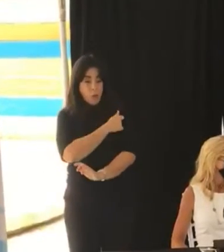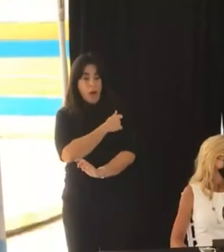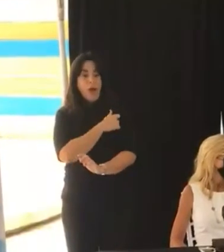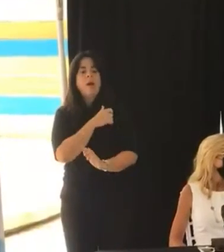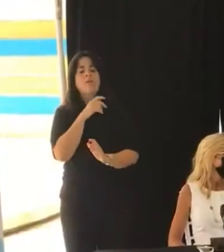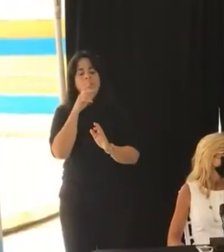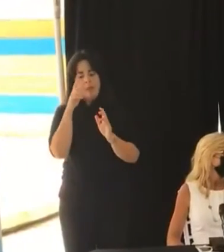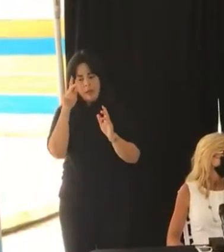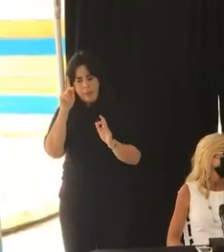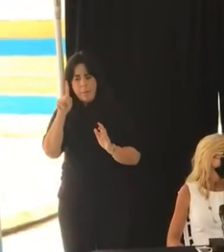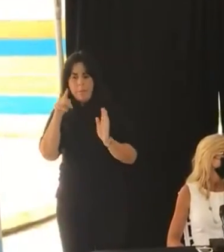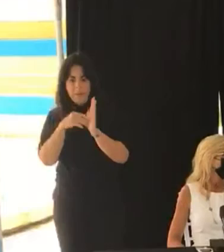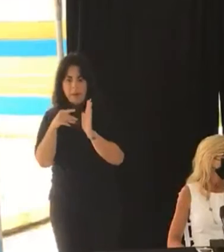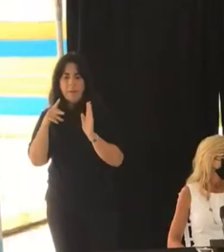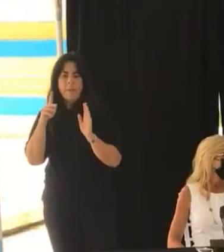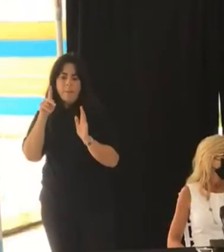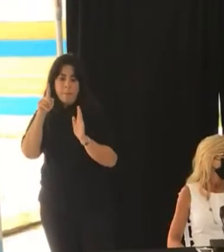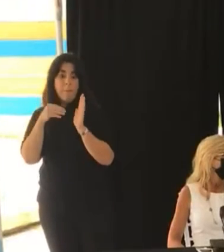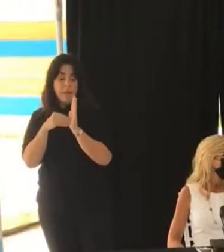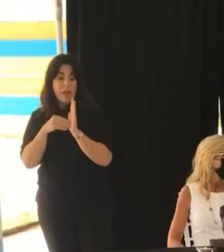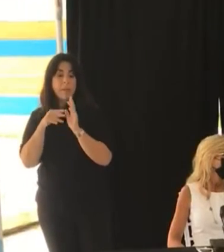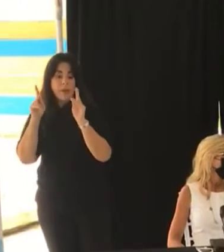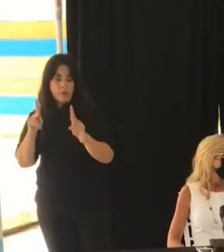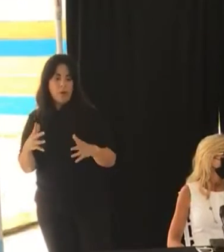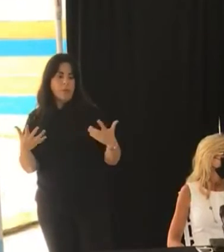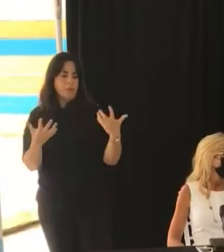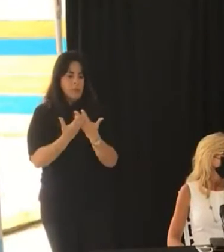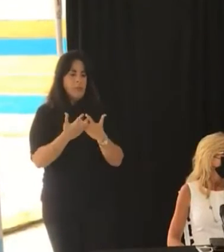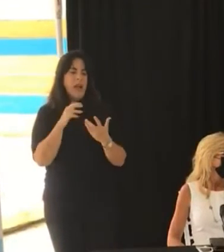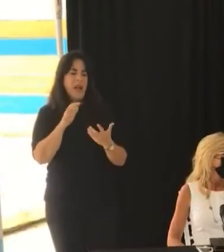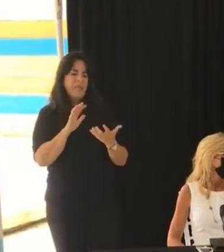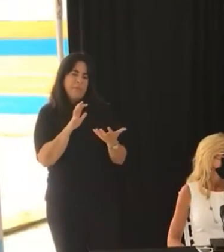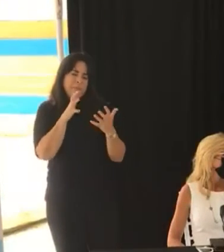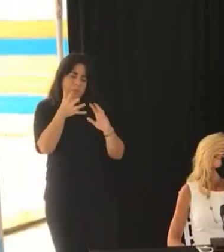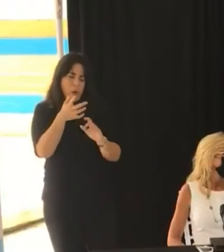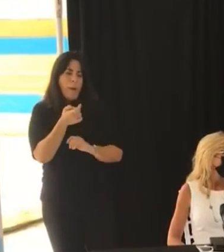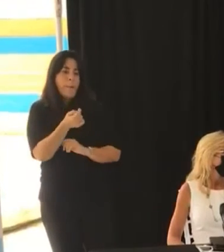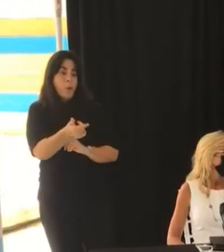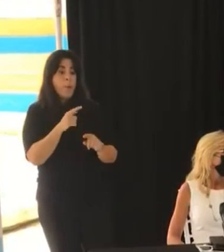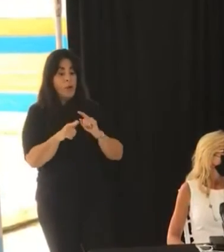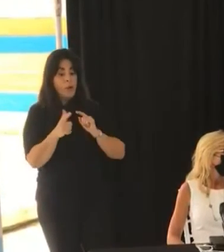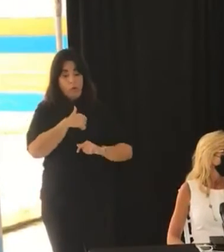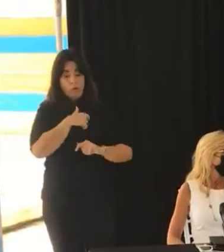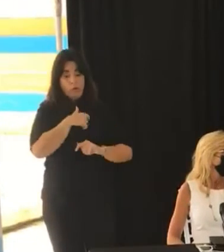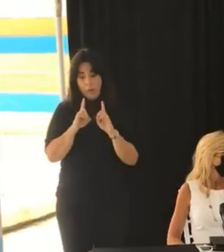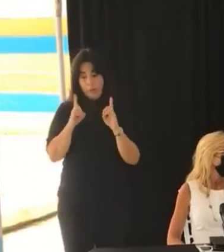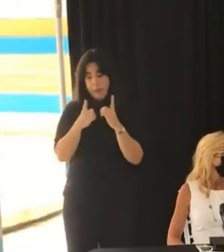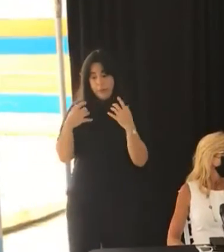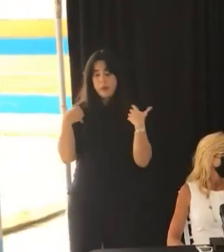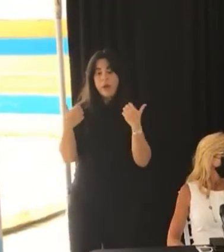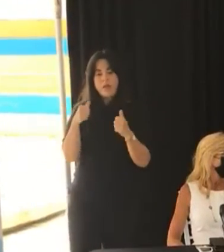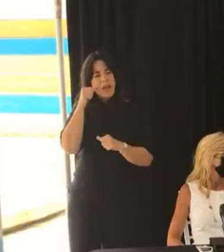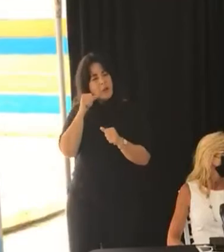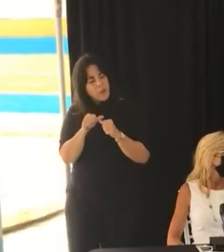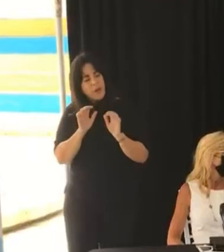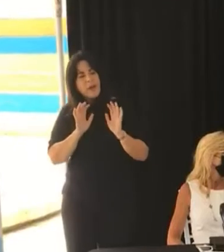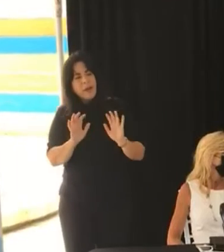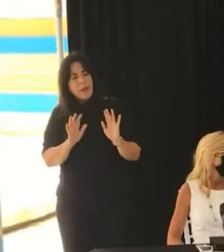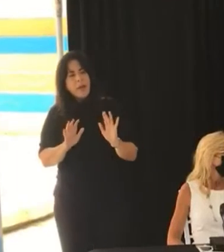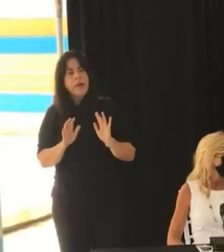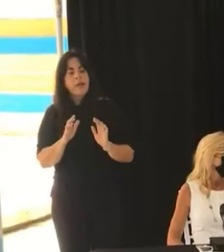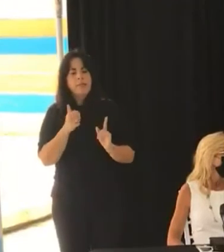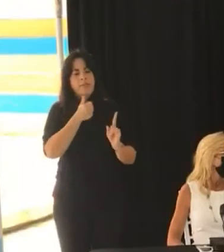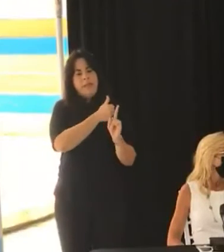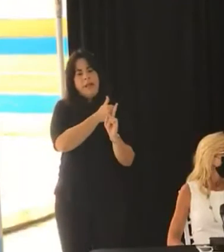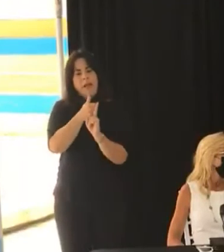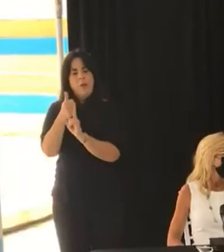1,000 vacunas, 1,000 vacunados. Y ese es el, y ese fue la desfase. No obstante, nosotros en el Departamento de Salud, recuerda que cada